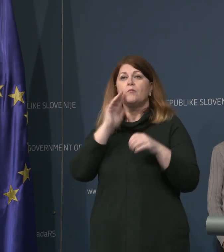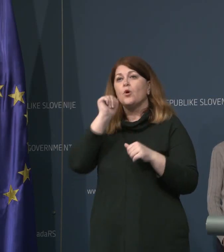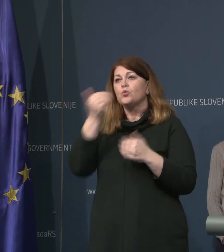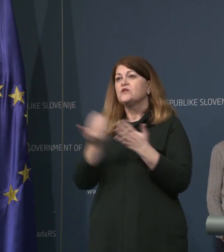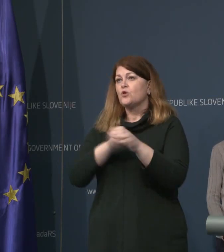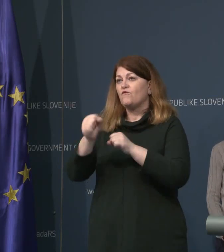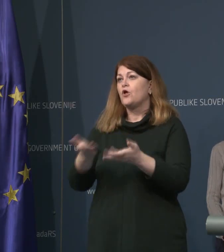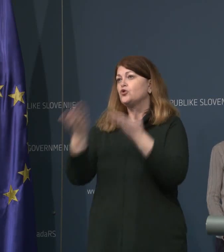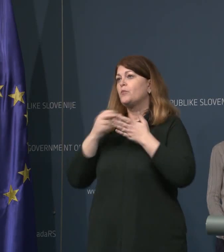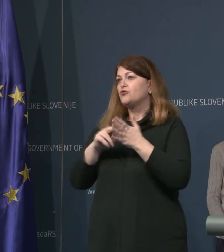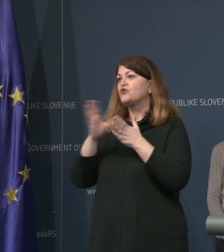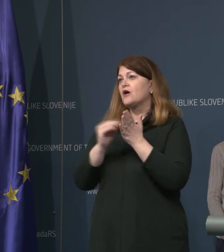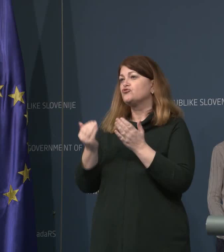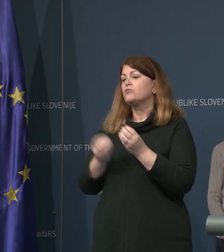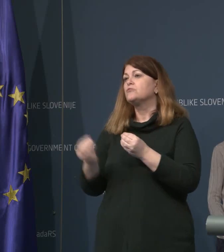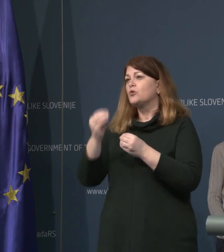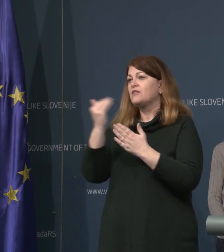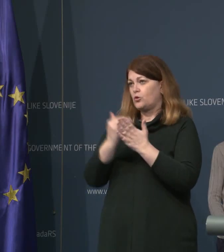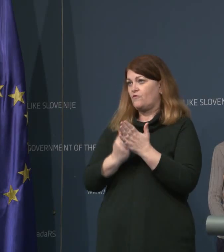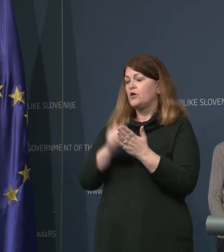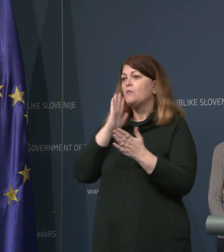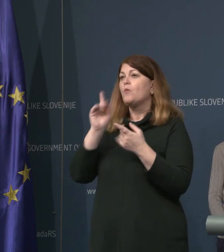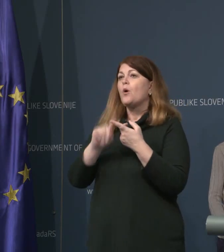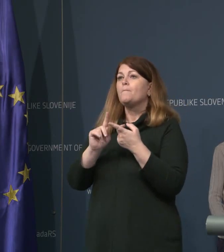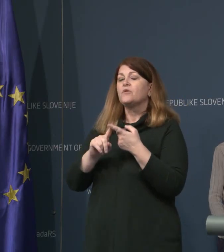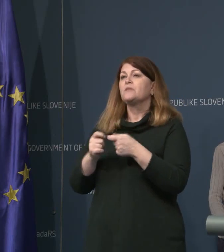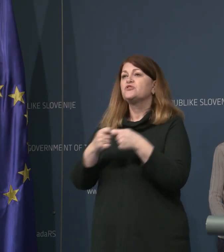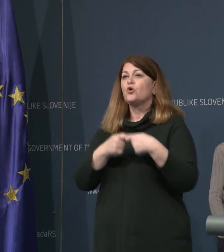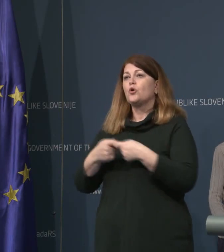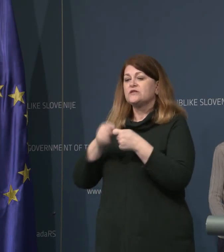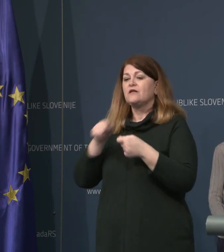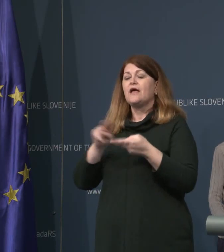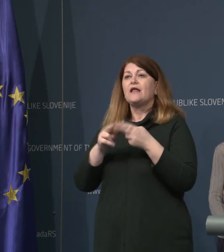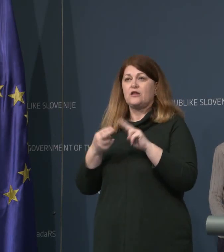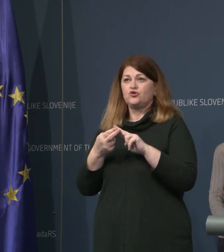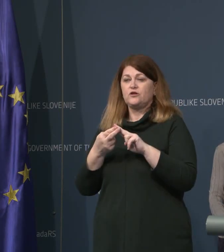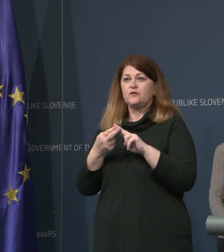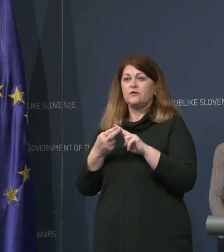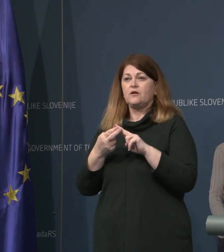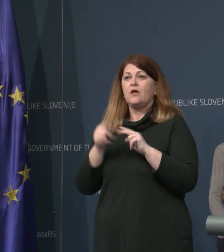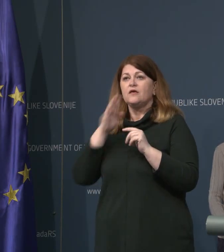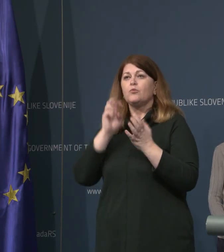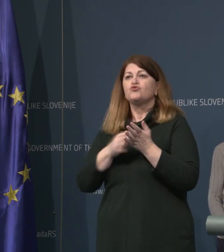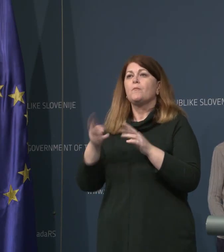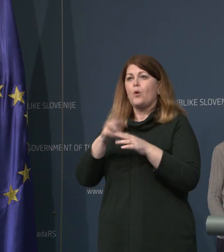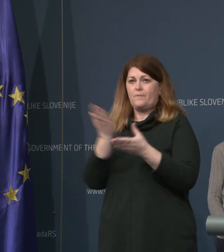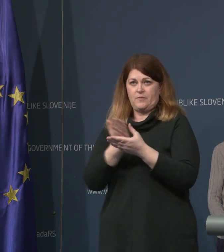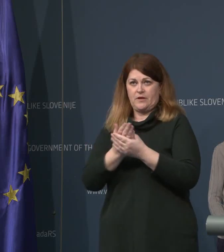novo vlado dobili še kakšno dodatno navodilo in bomo potem se organizirali na tak način, ki bo še bolj